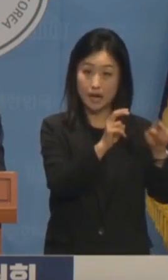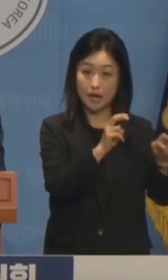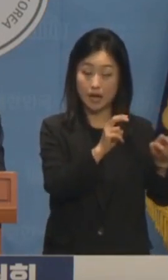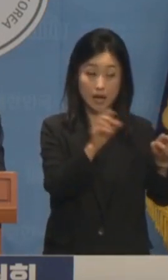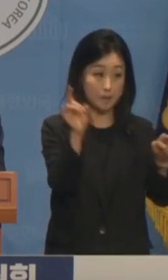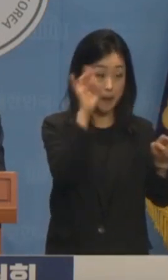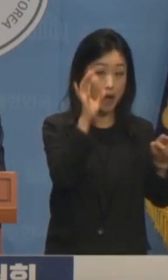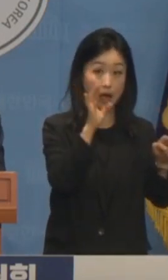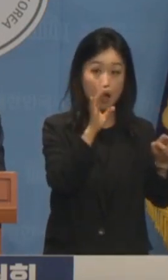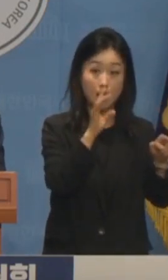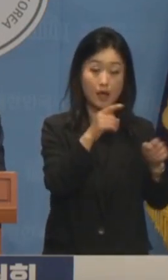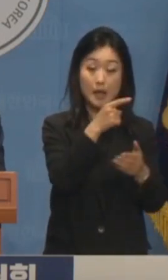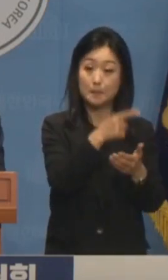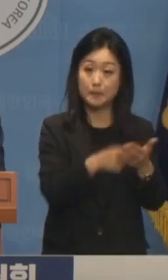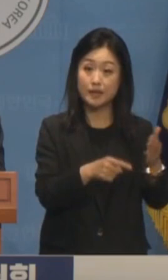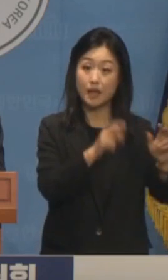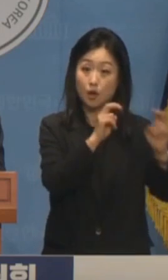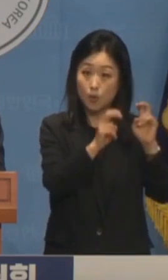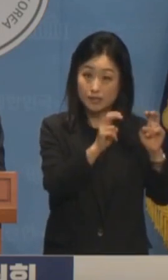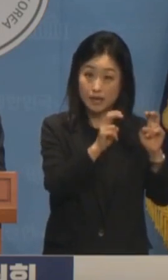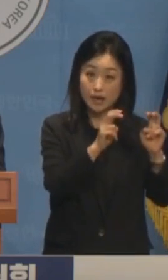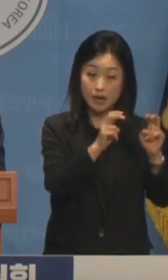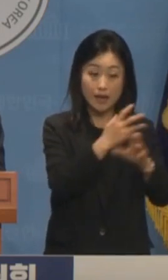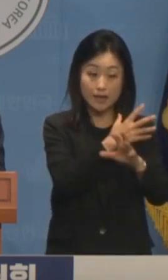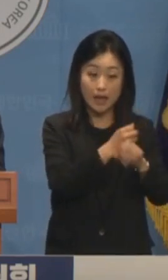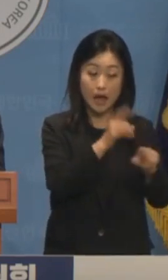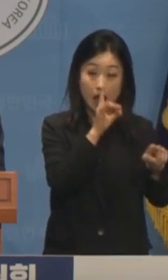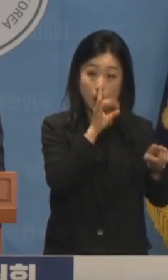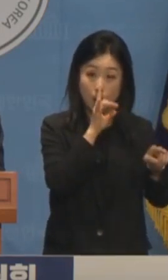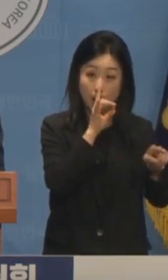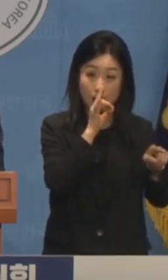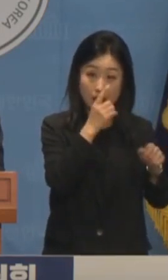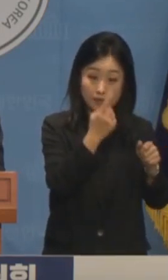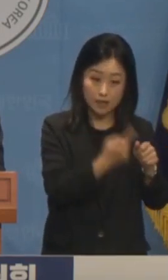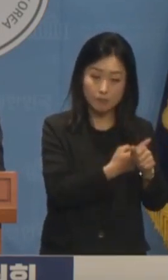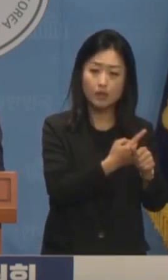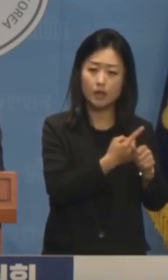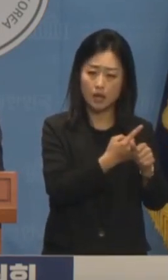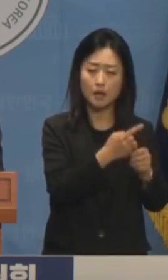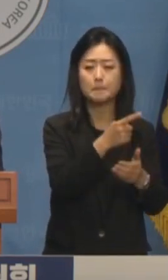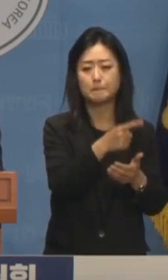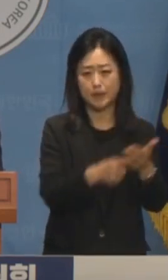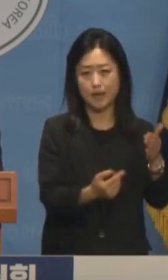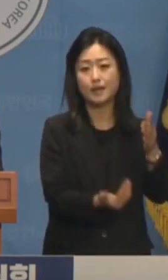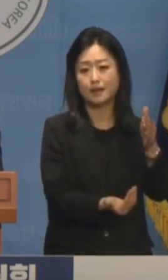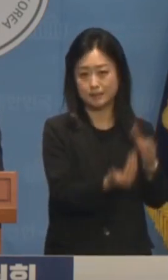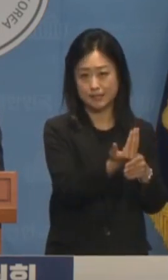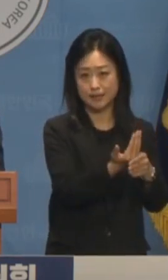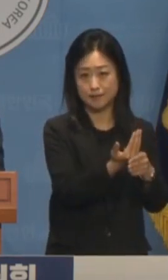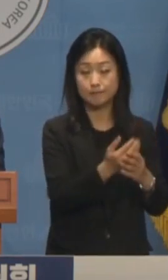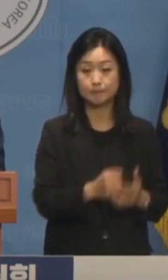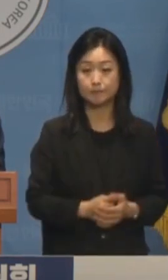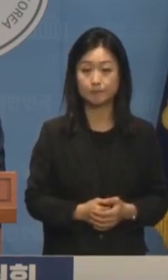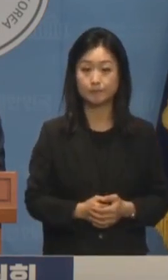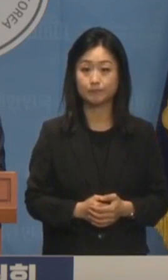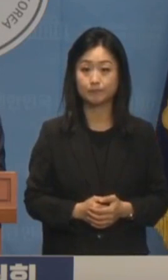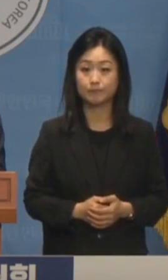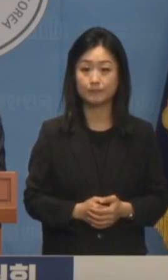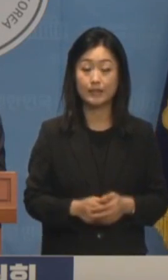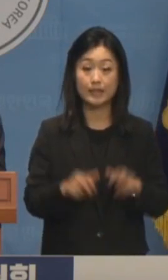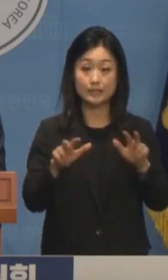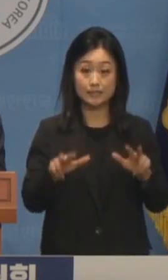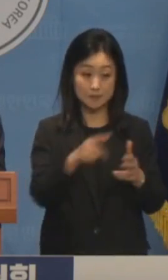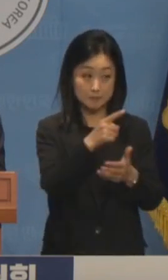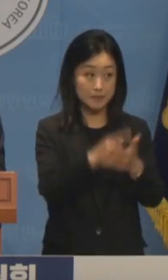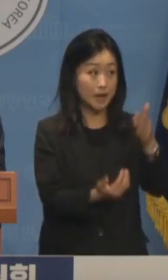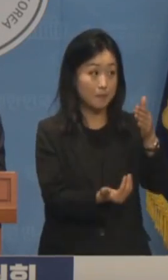그리고 피해업체들은 계약이 순차적으로 이행이 안 됨으로 인해서 막대한 손해가 발생하고 있는 상황입니다. 이처럼 이번